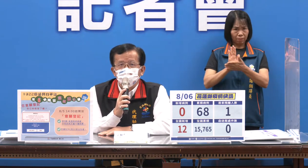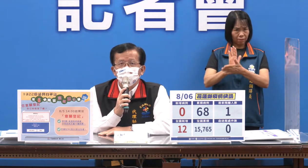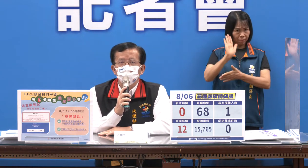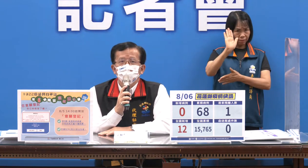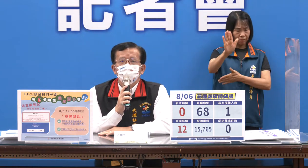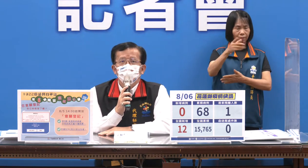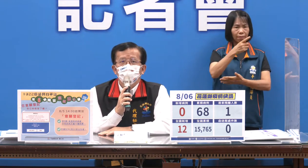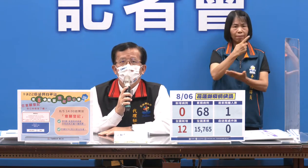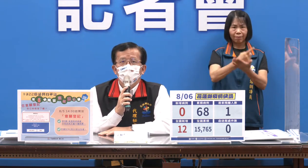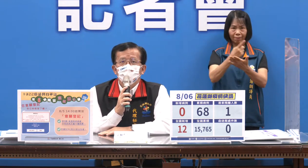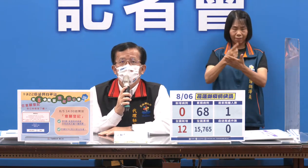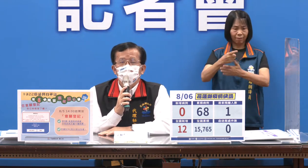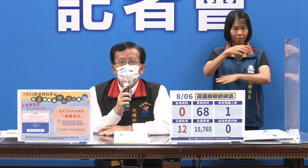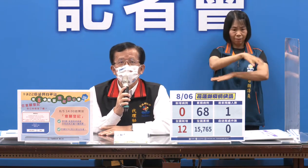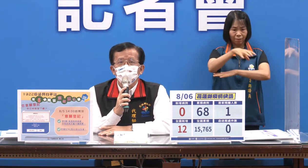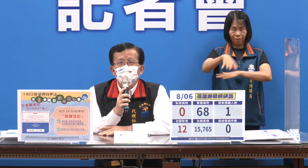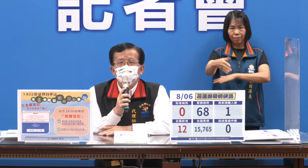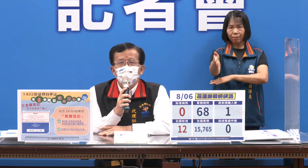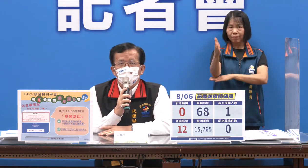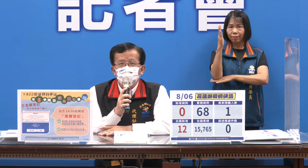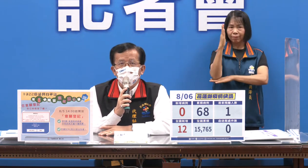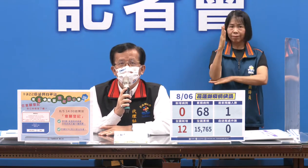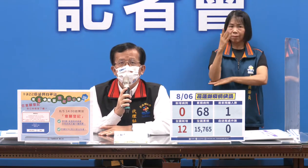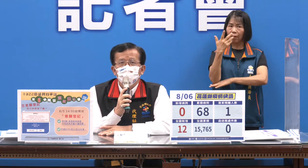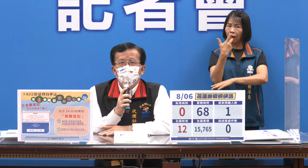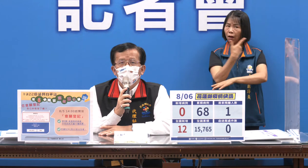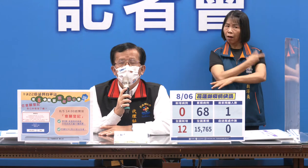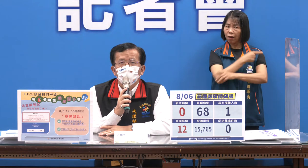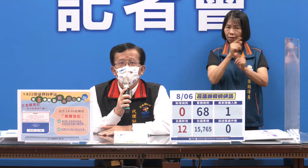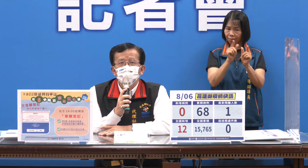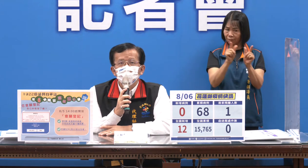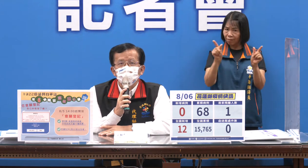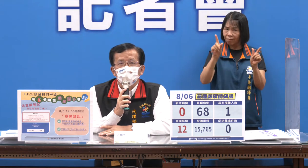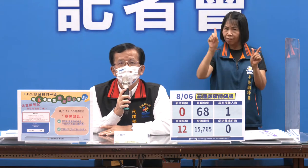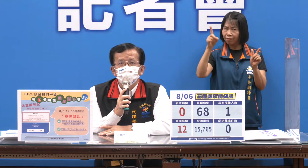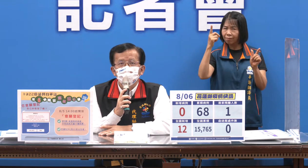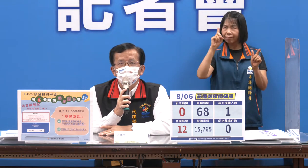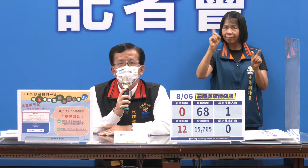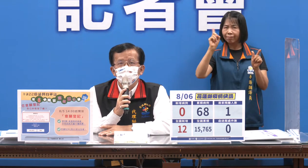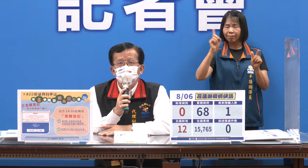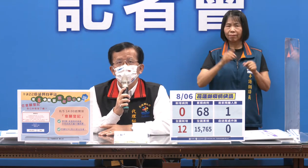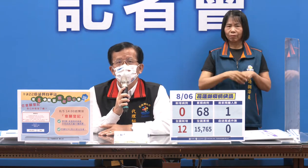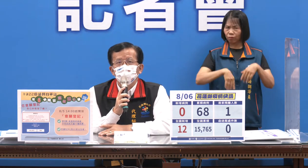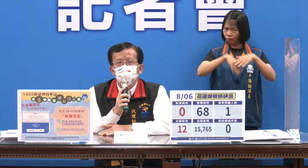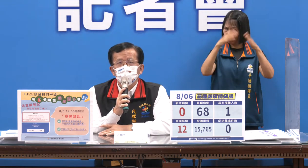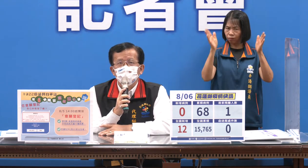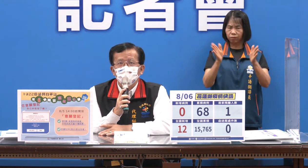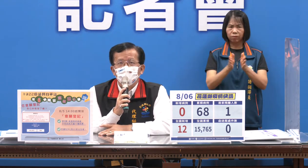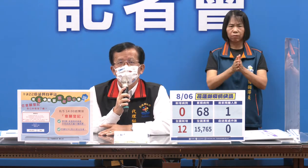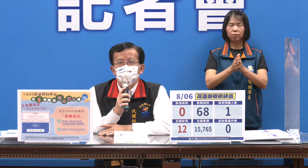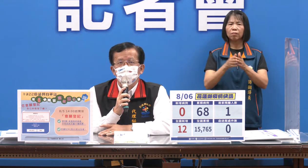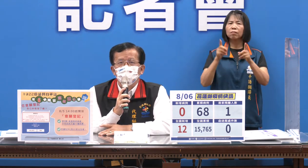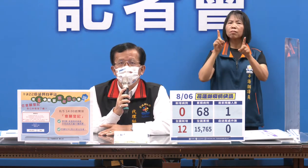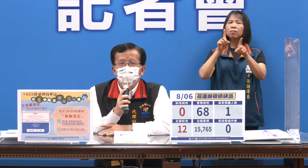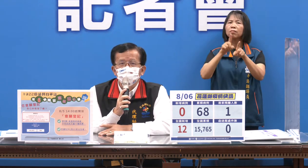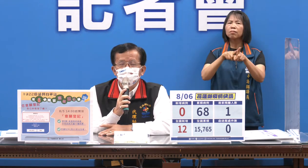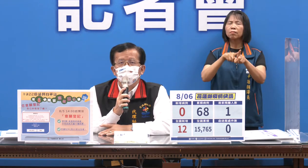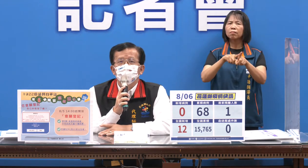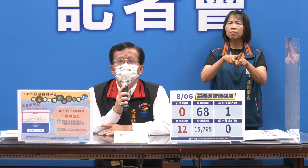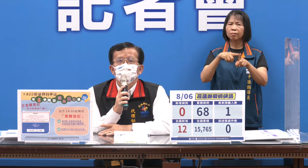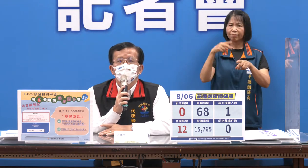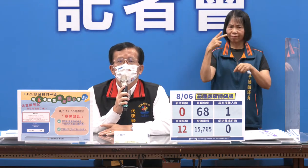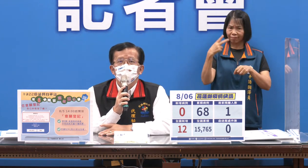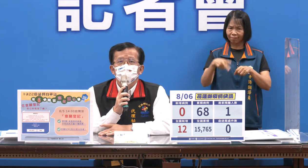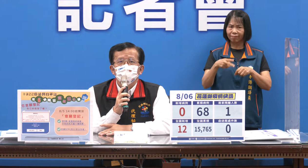政府疫苗的来源完全必须依赖，也依